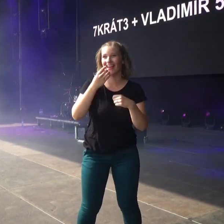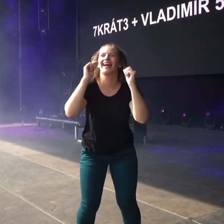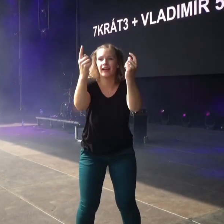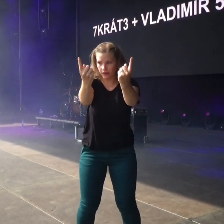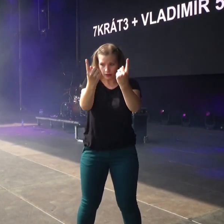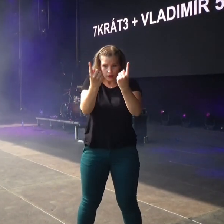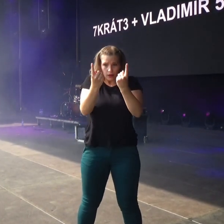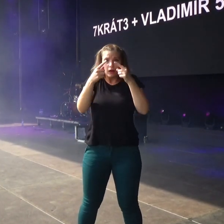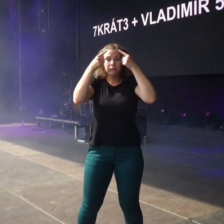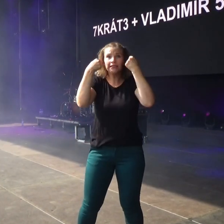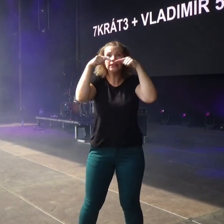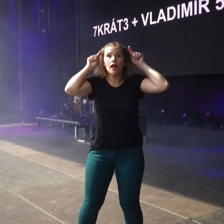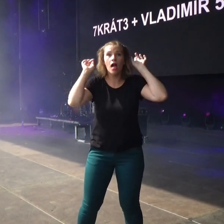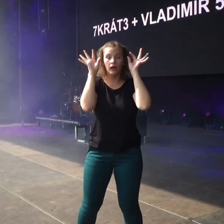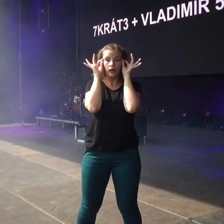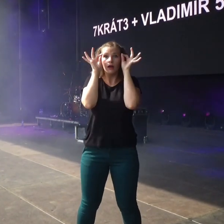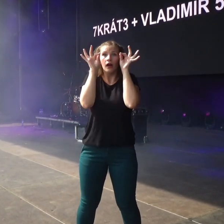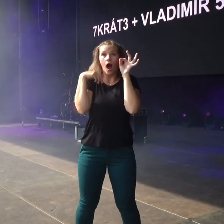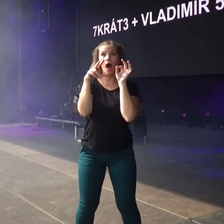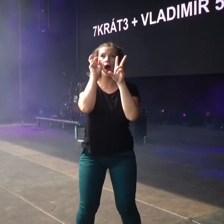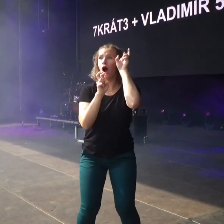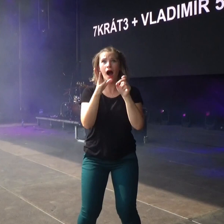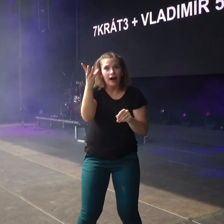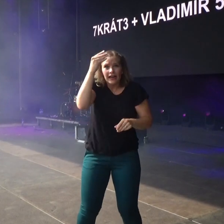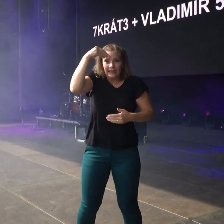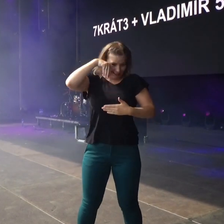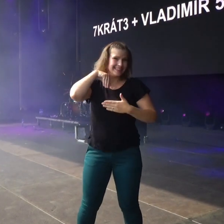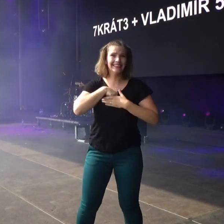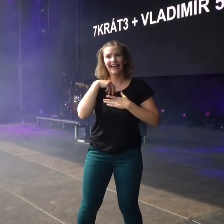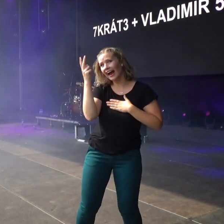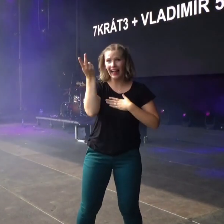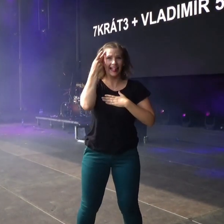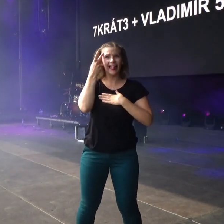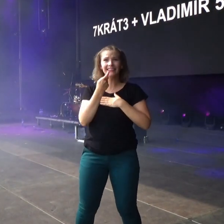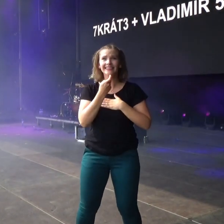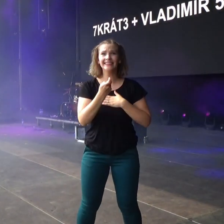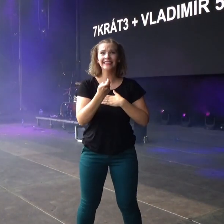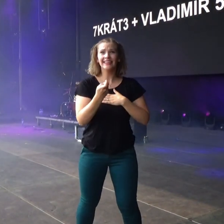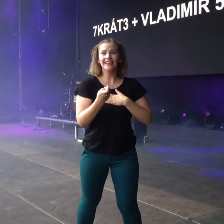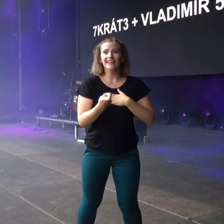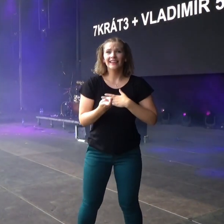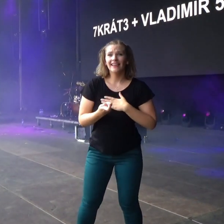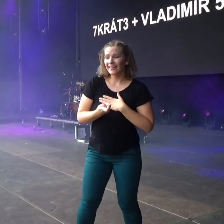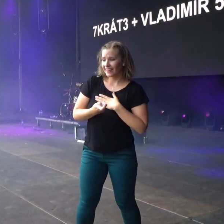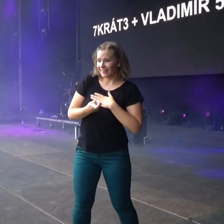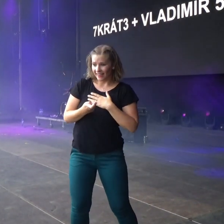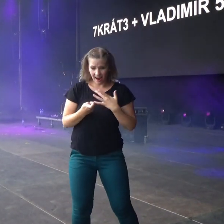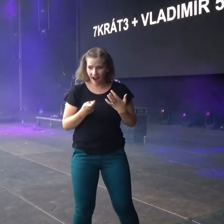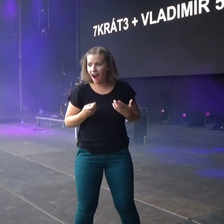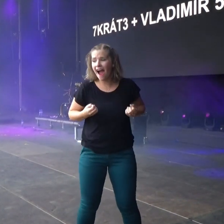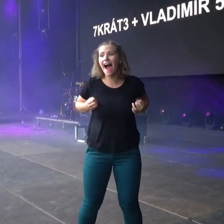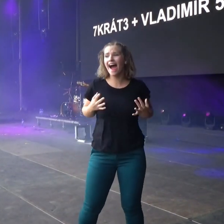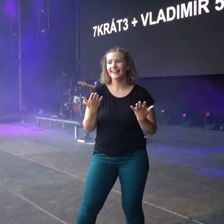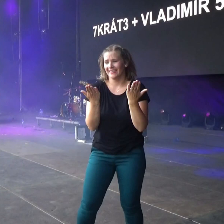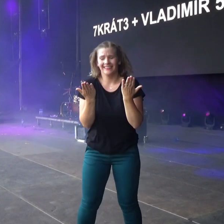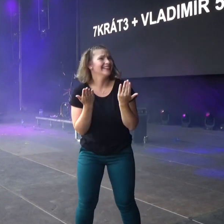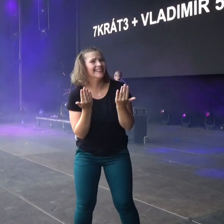Když jsou dávají mi pepile Dotech chvíle vládám se záložků